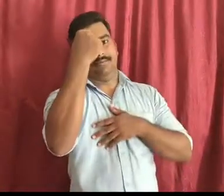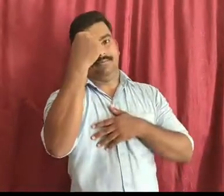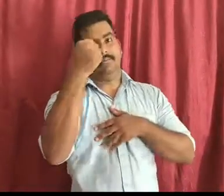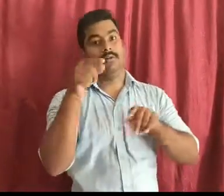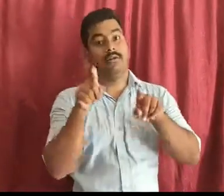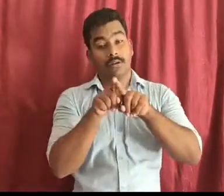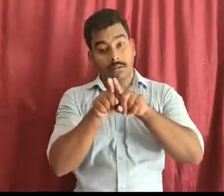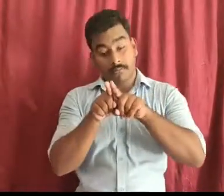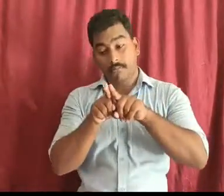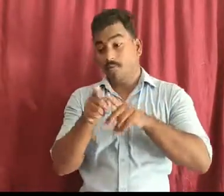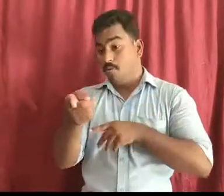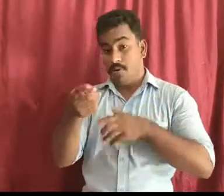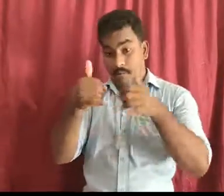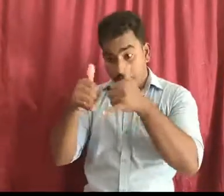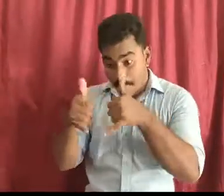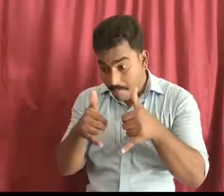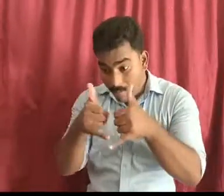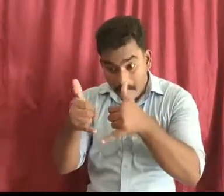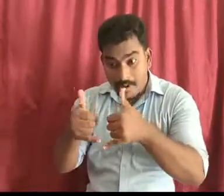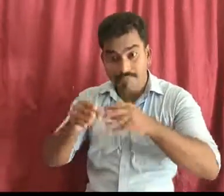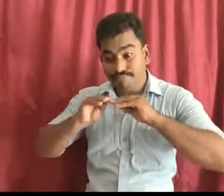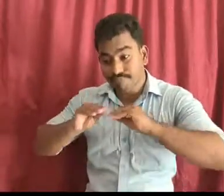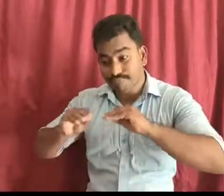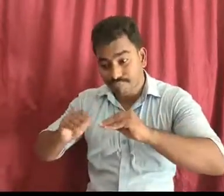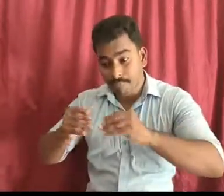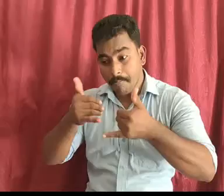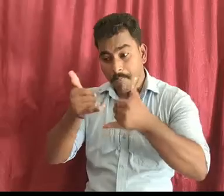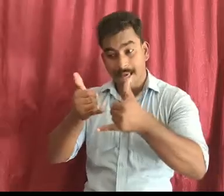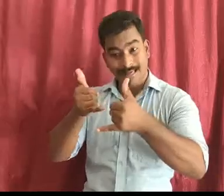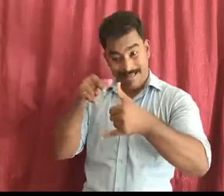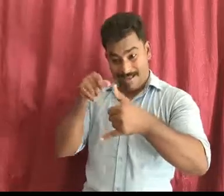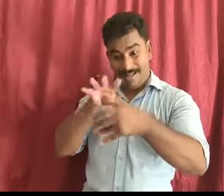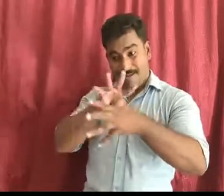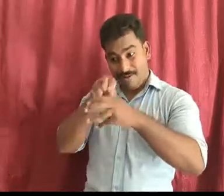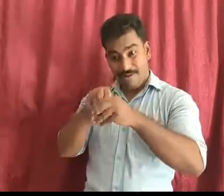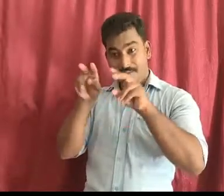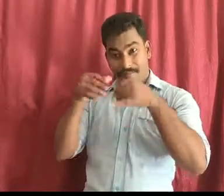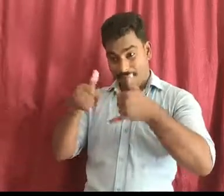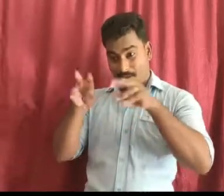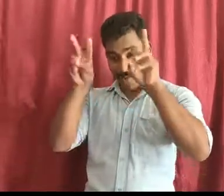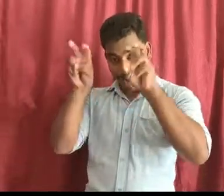രസകരമായ ചില കളികളിലൂടെയും കുട്ടികളിൽ നല്ല ശീലങ്ങൾ ഉറപ്പിക്കാം.